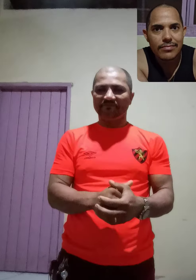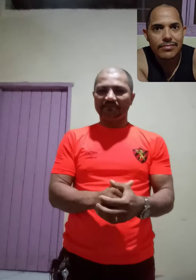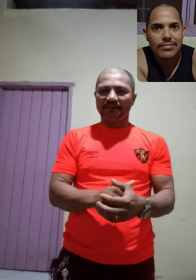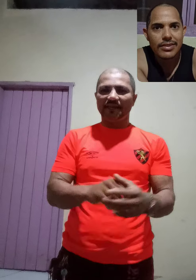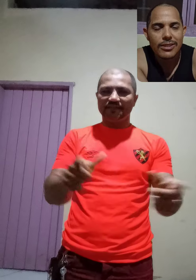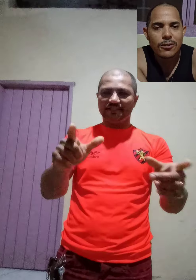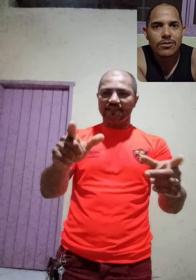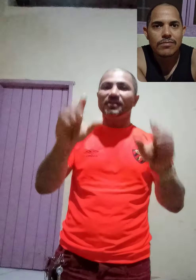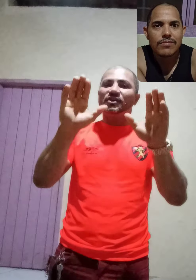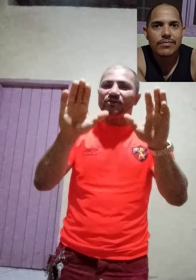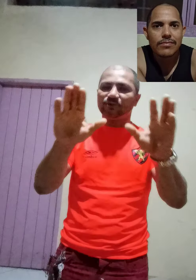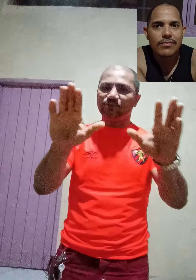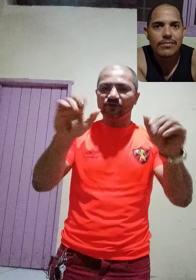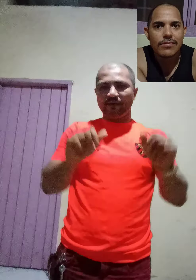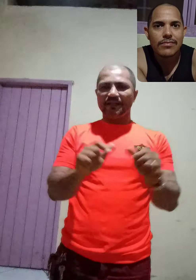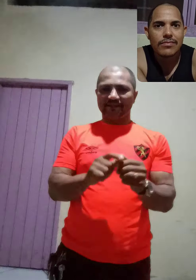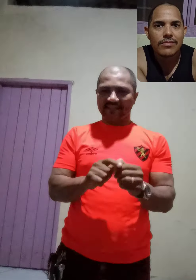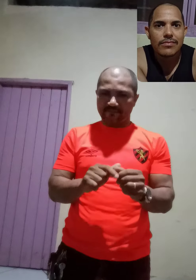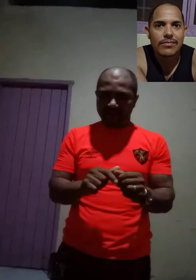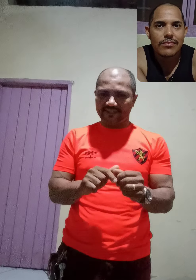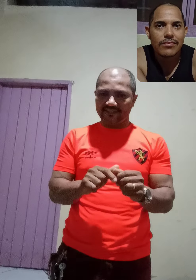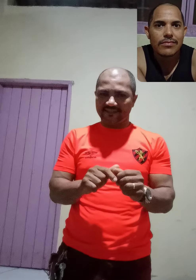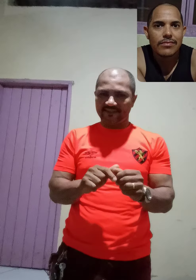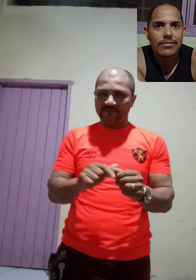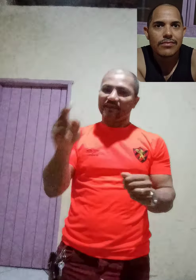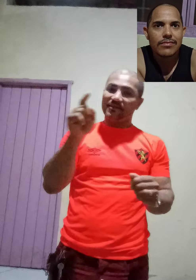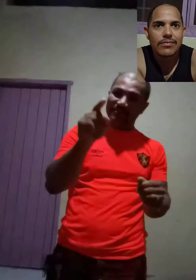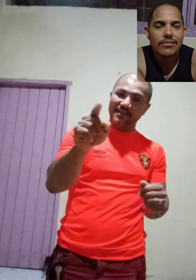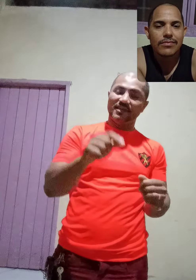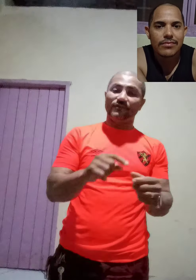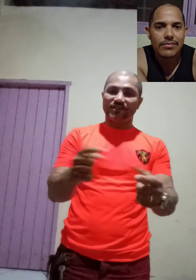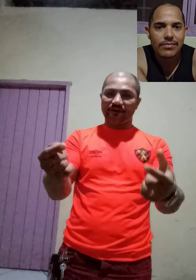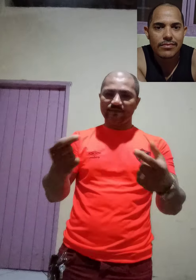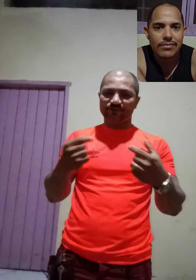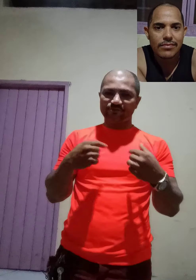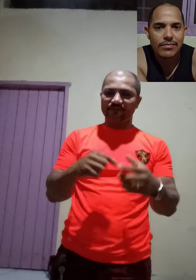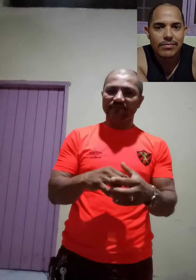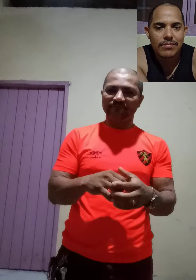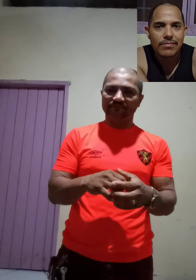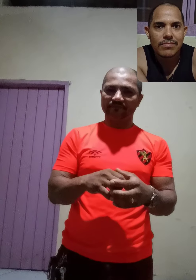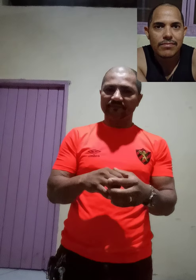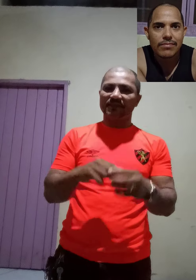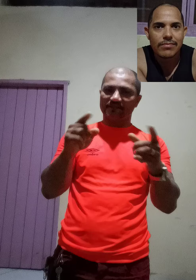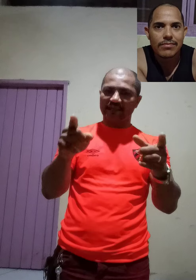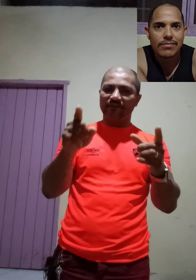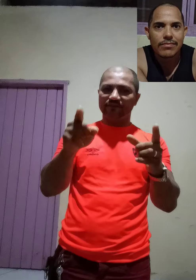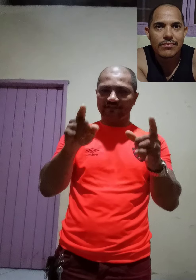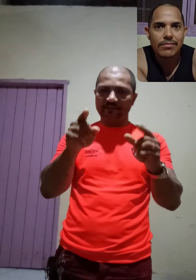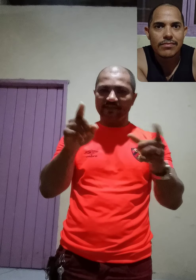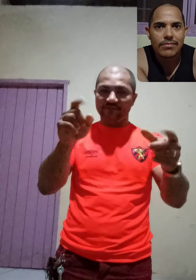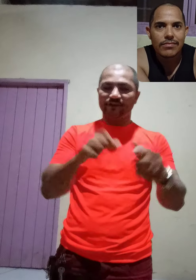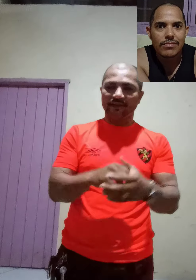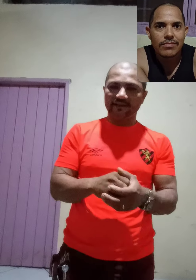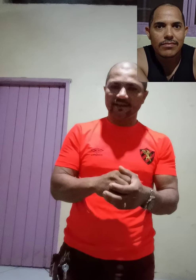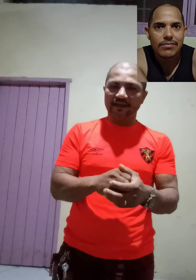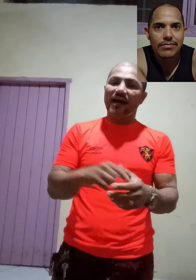ele disse: tudo bem, dona serpente, eu sei que você vai me consumir, eu sei que você vai me devorar.